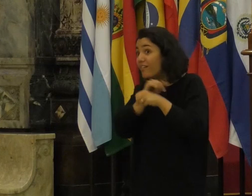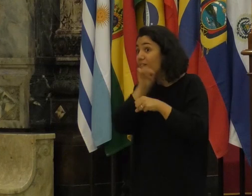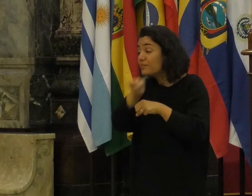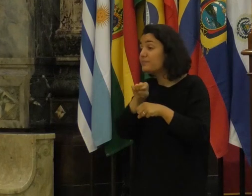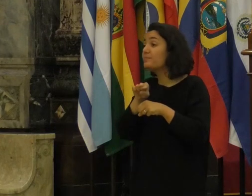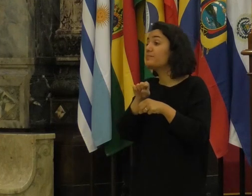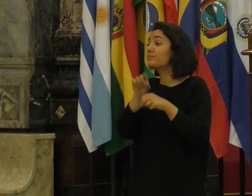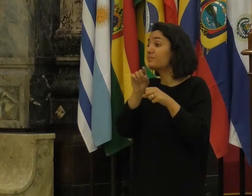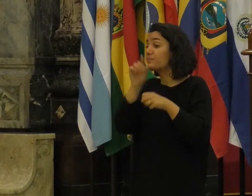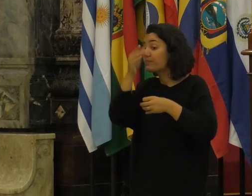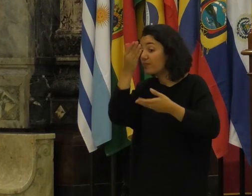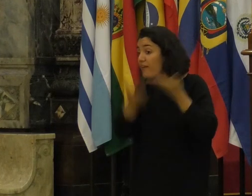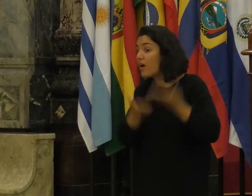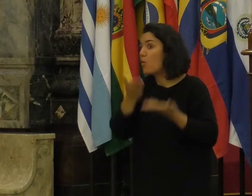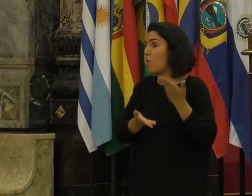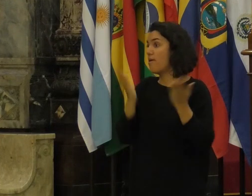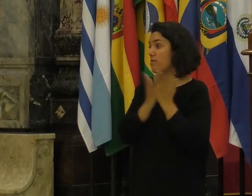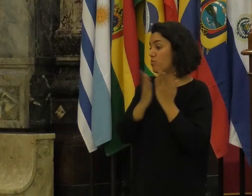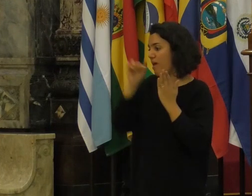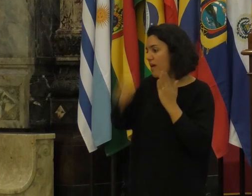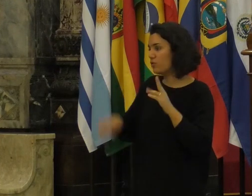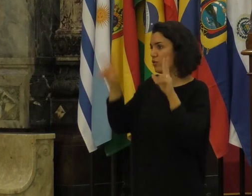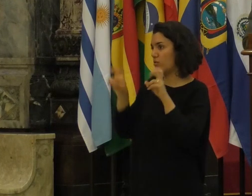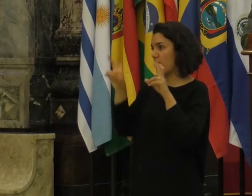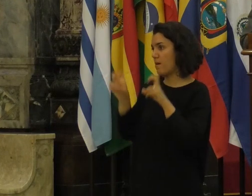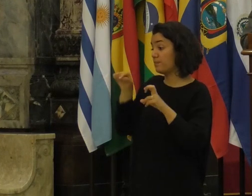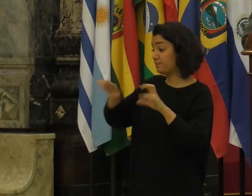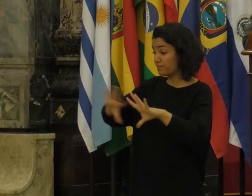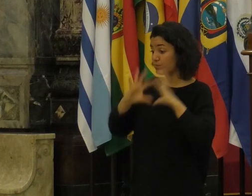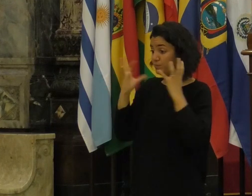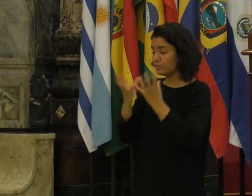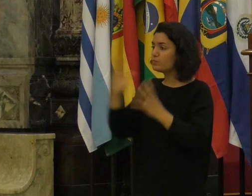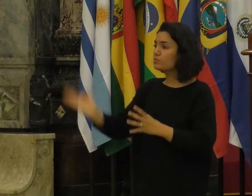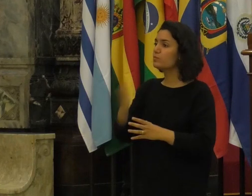para estudiar estas cosas. En el mundo se produjeron